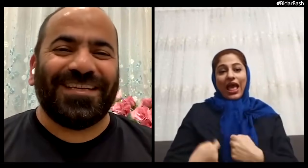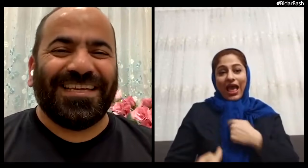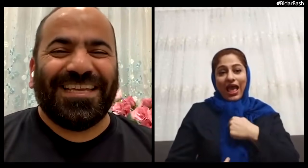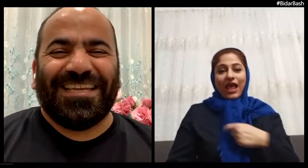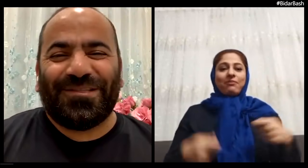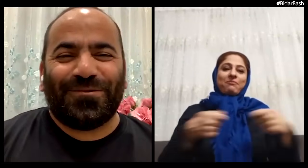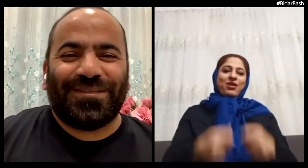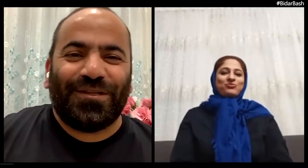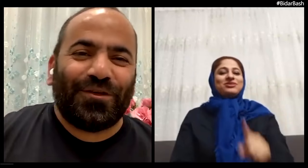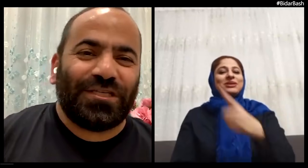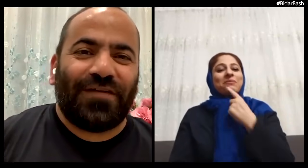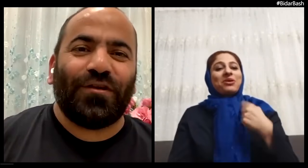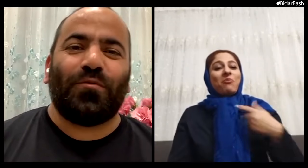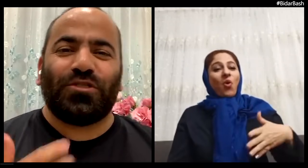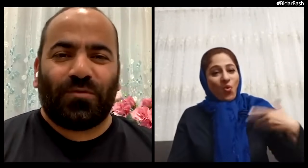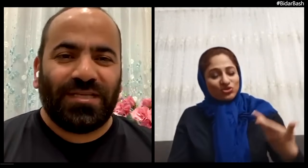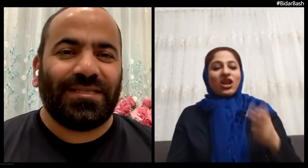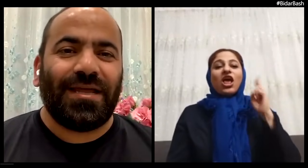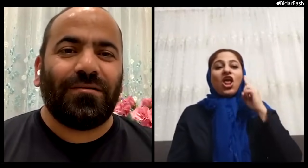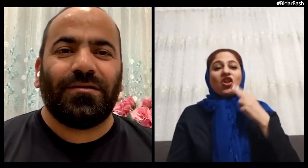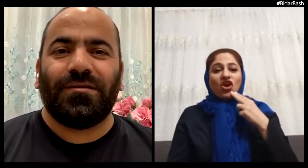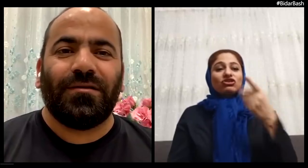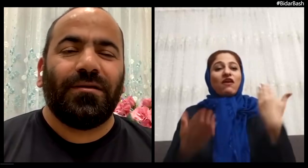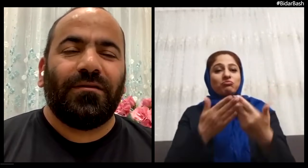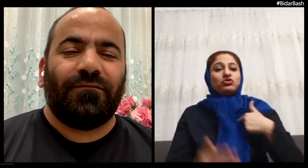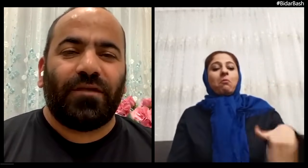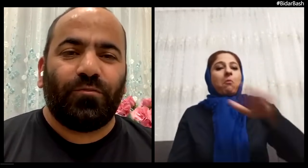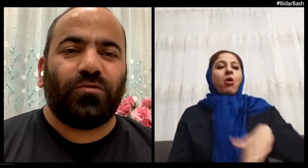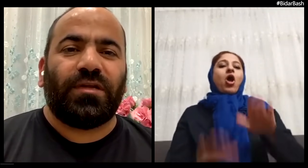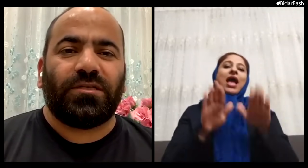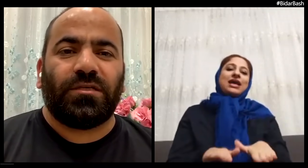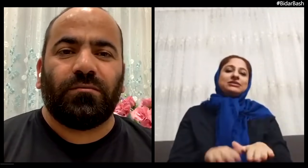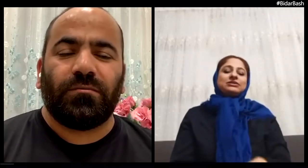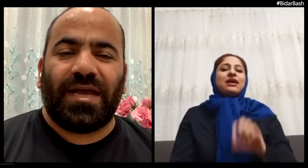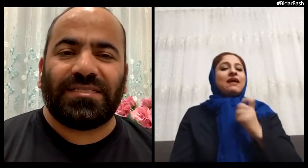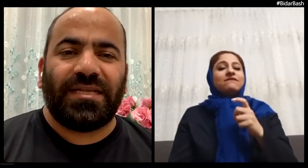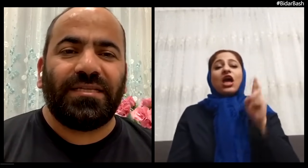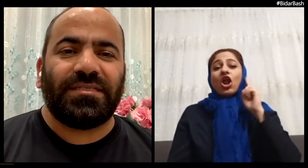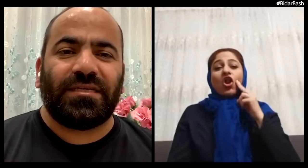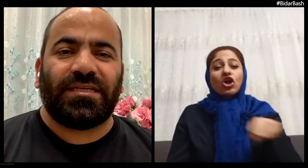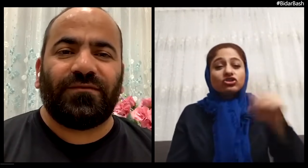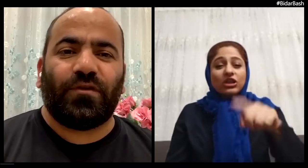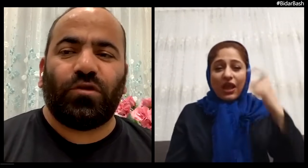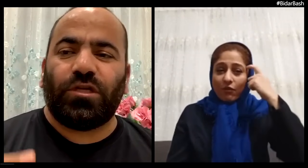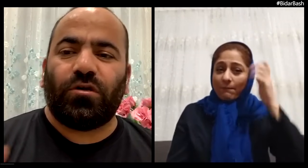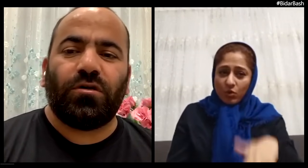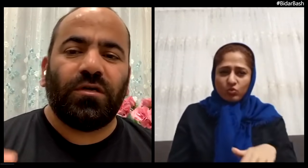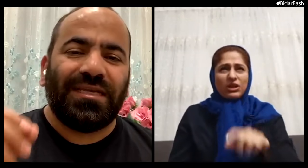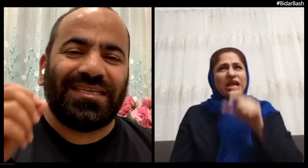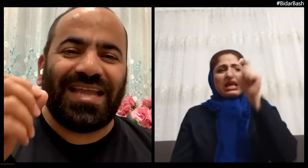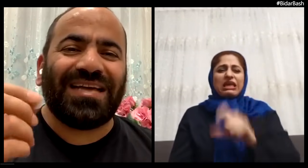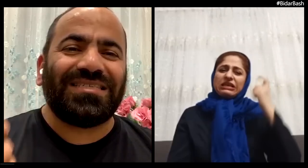خوشحالیم که دوستای ناشنوای ما پیش ما هستن الان و اینو بدونن که اصلا این نیست که کسی فکر کنه